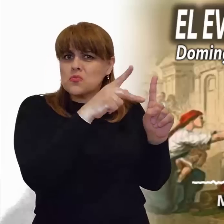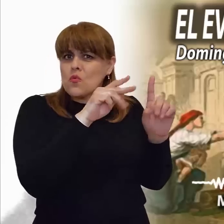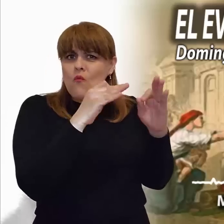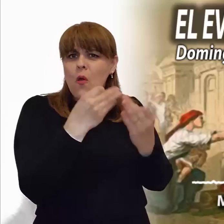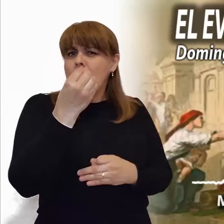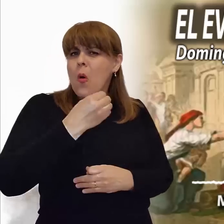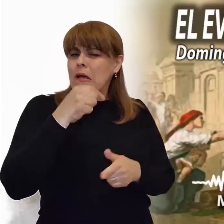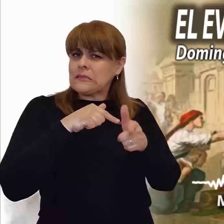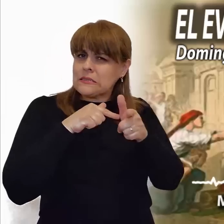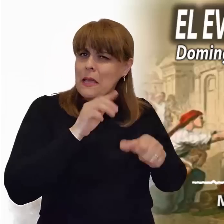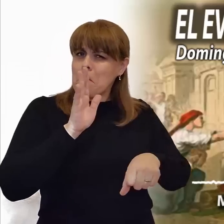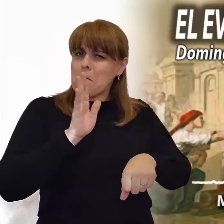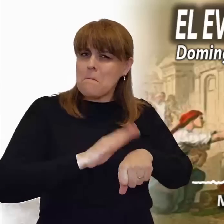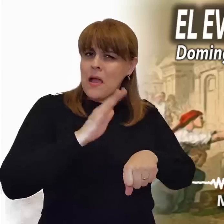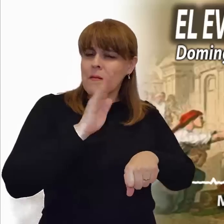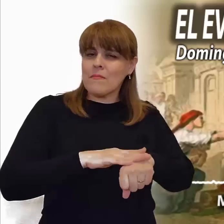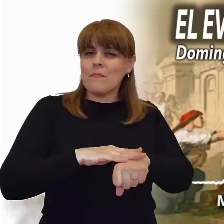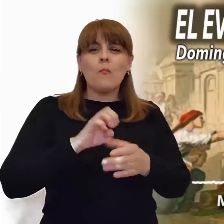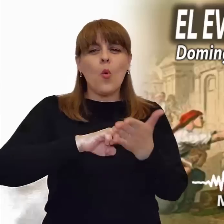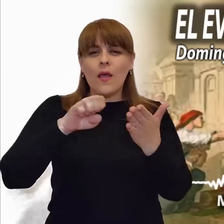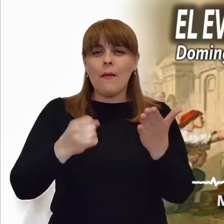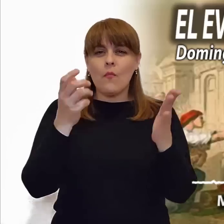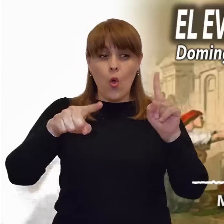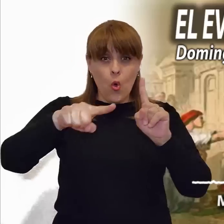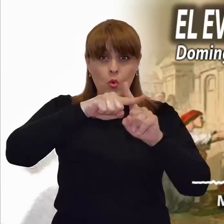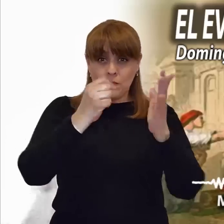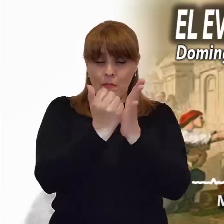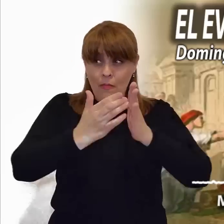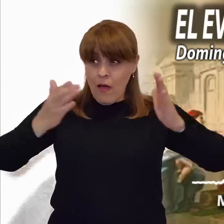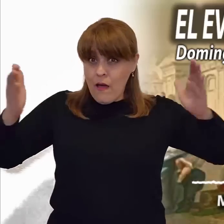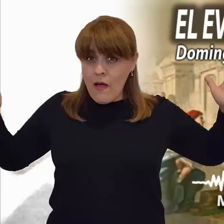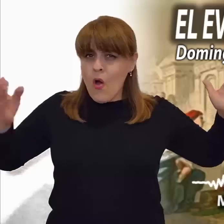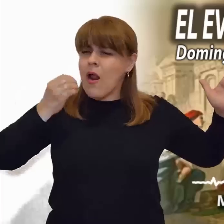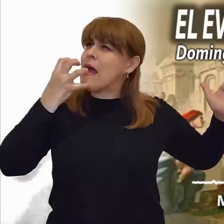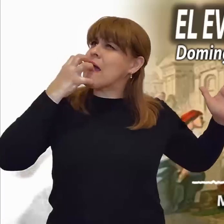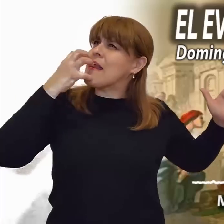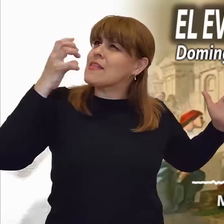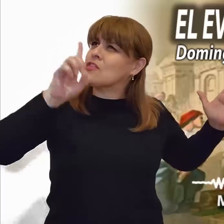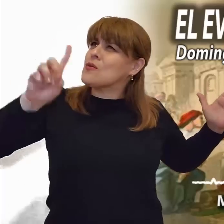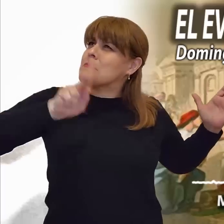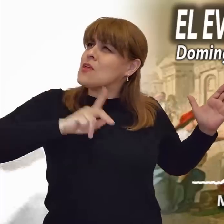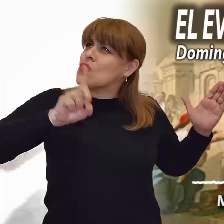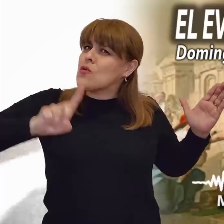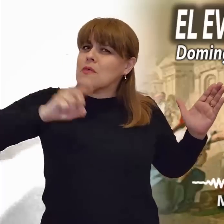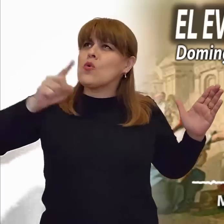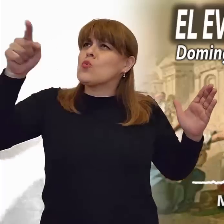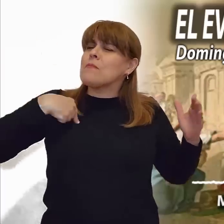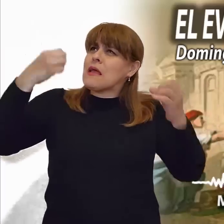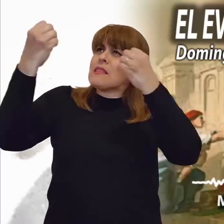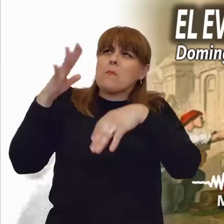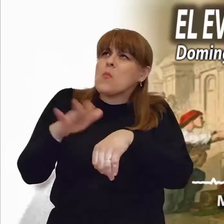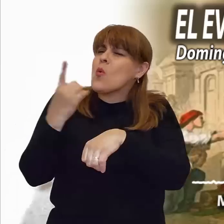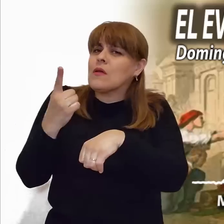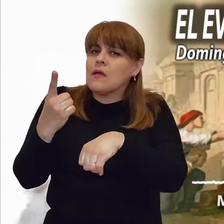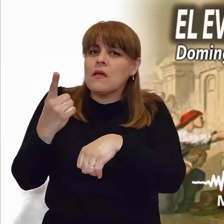grito angustioso colgando del madero, Dios mío, ¿por qué me has abandonado?, sin encontrar